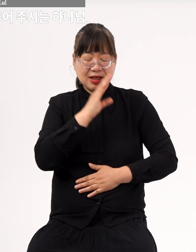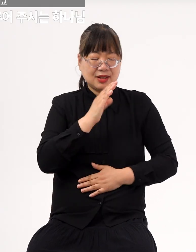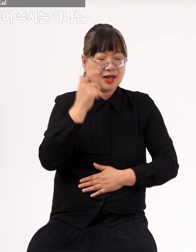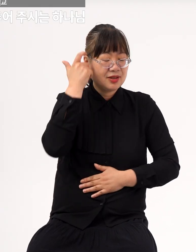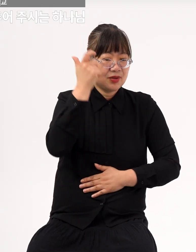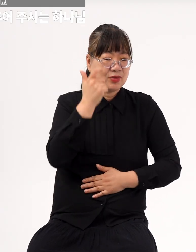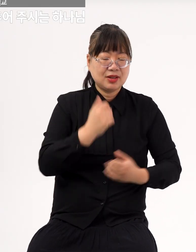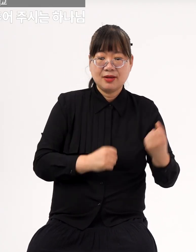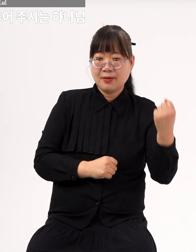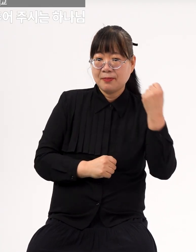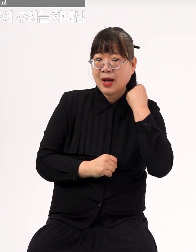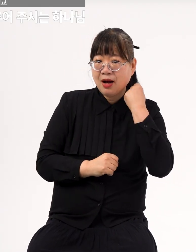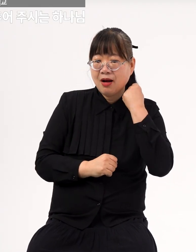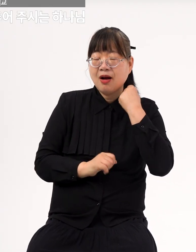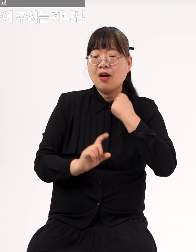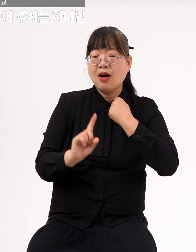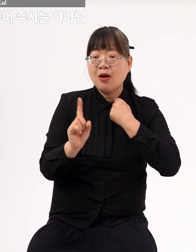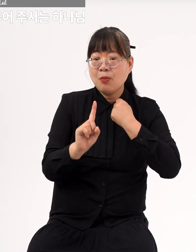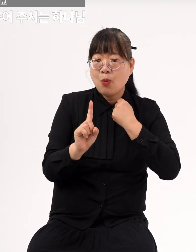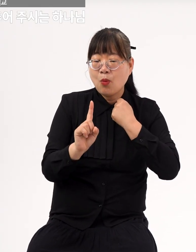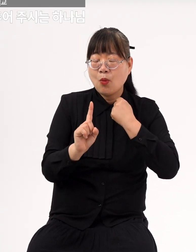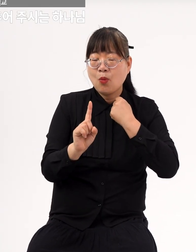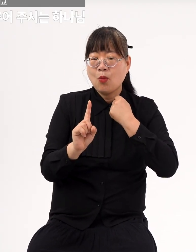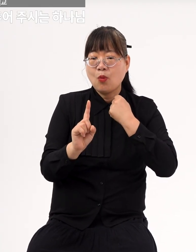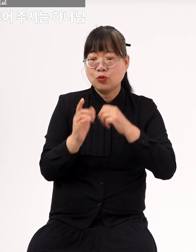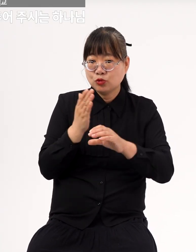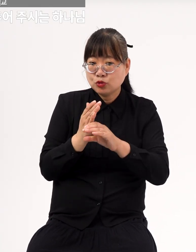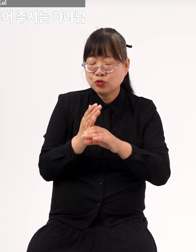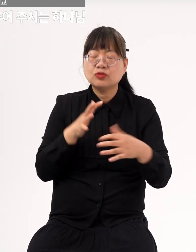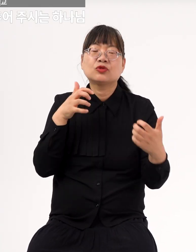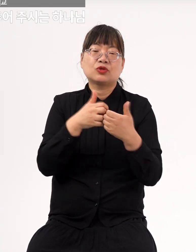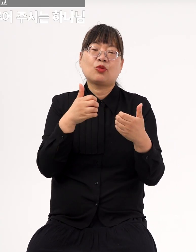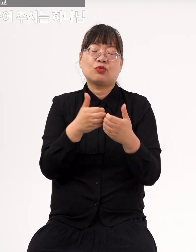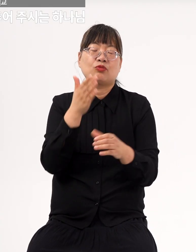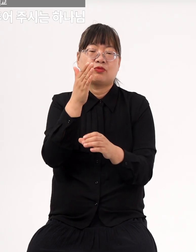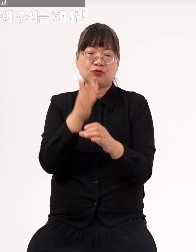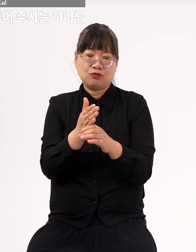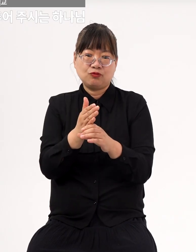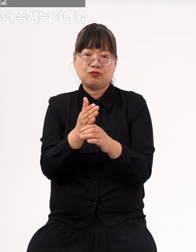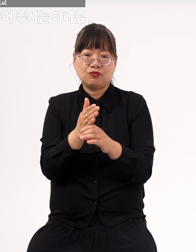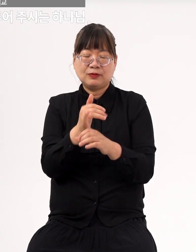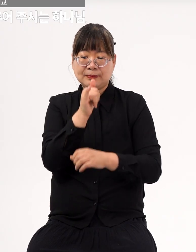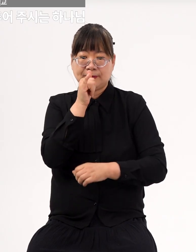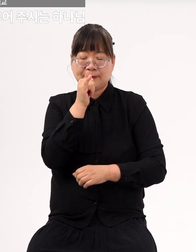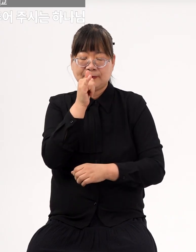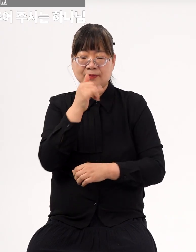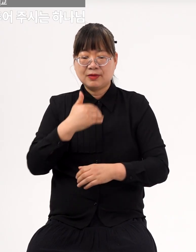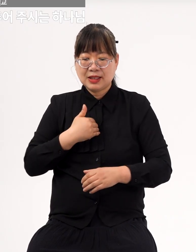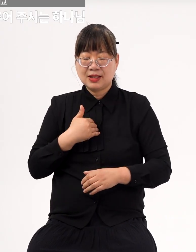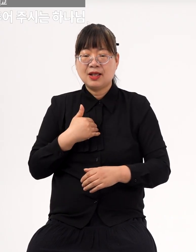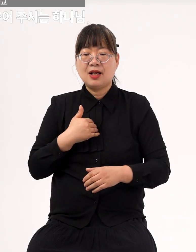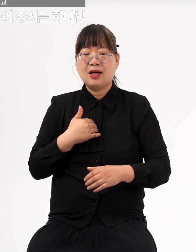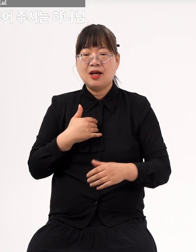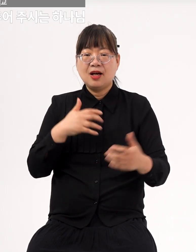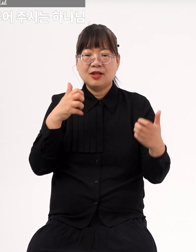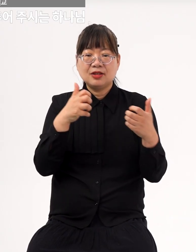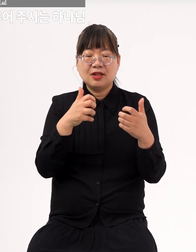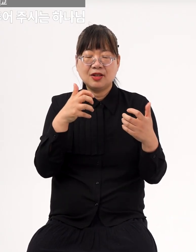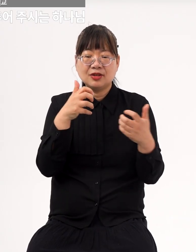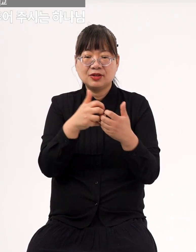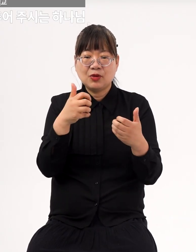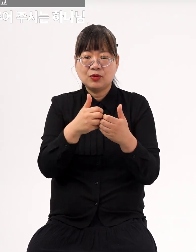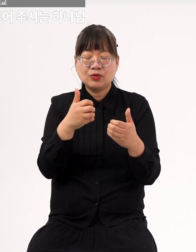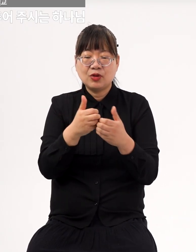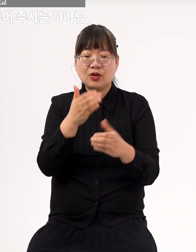영의 세력과 무엇 가운데 있다고요? 전쟁 가운데 있다는, 내가 전선에 떠밀려